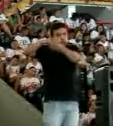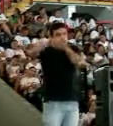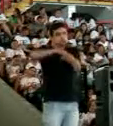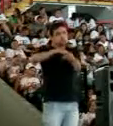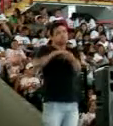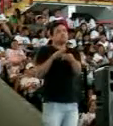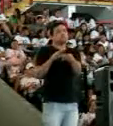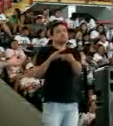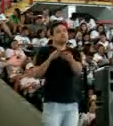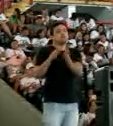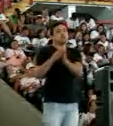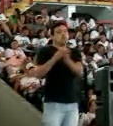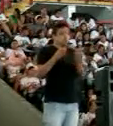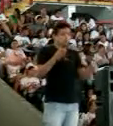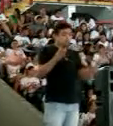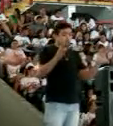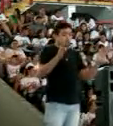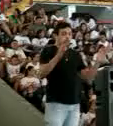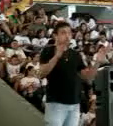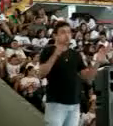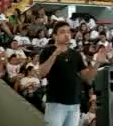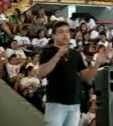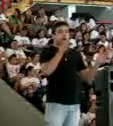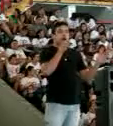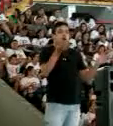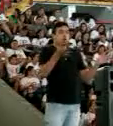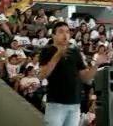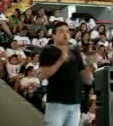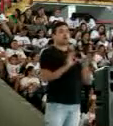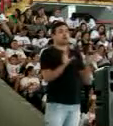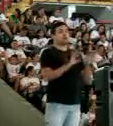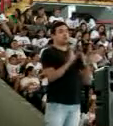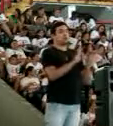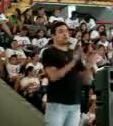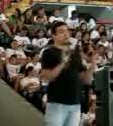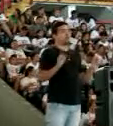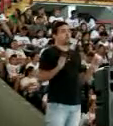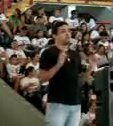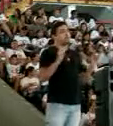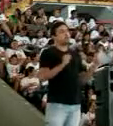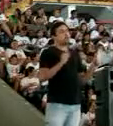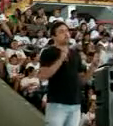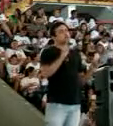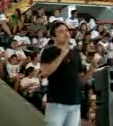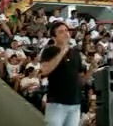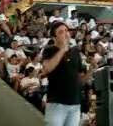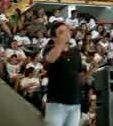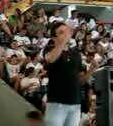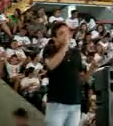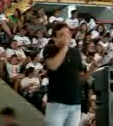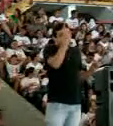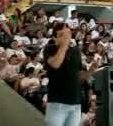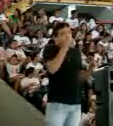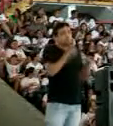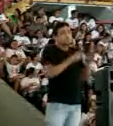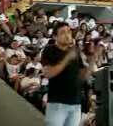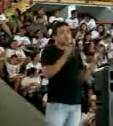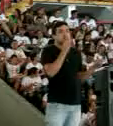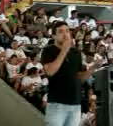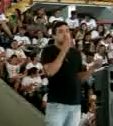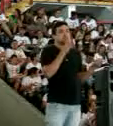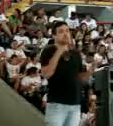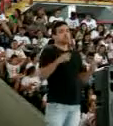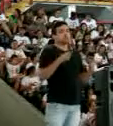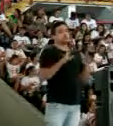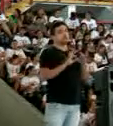autoritarismo, a moda era você ser liberal. Eu posso até depois mudar de ideia, mas na onda é